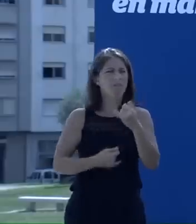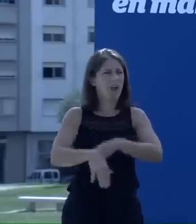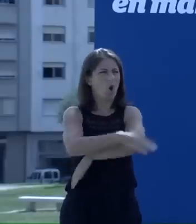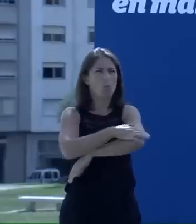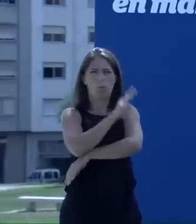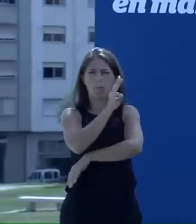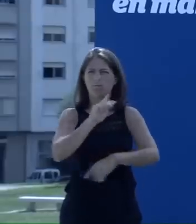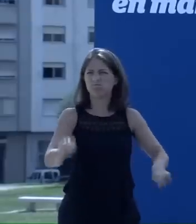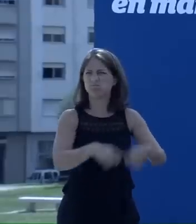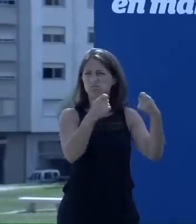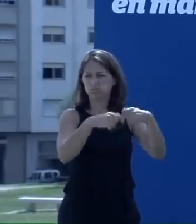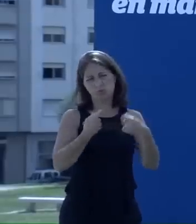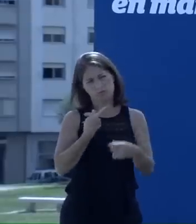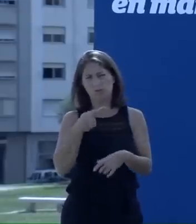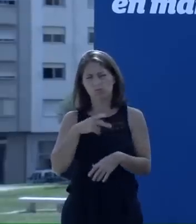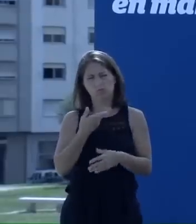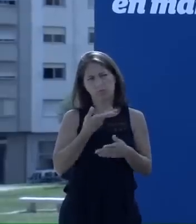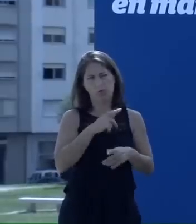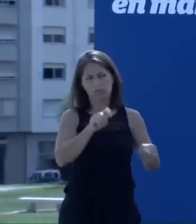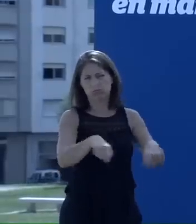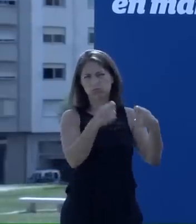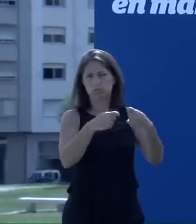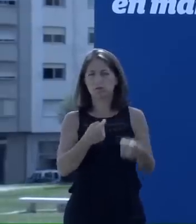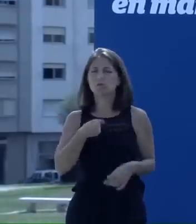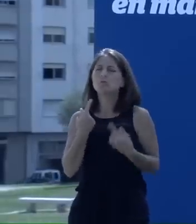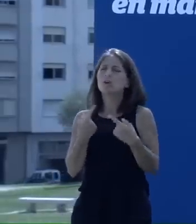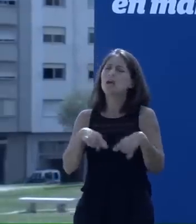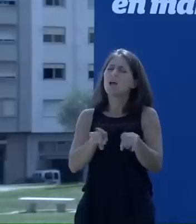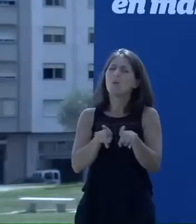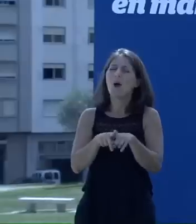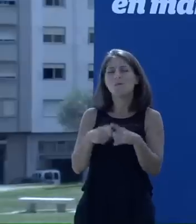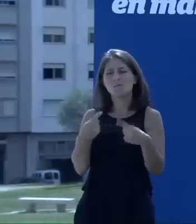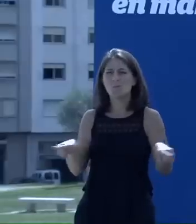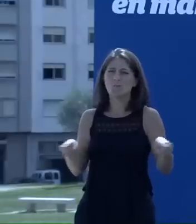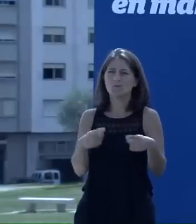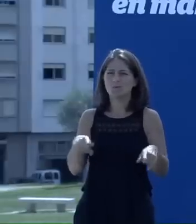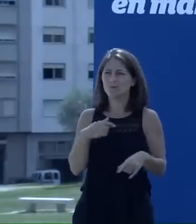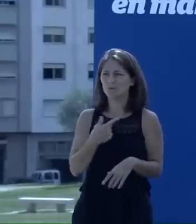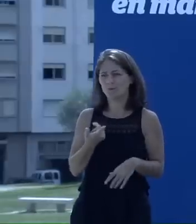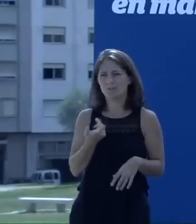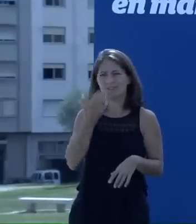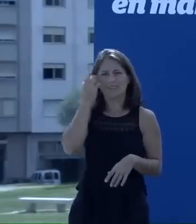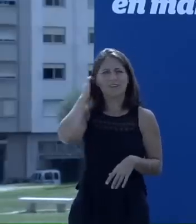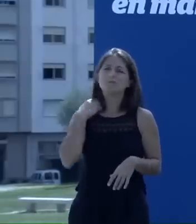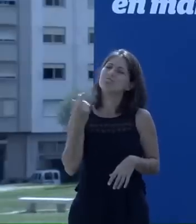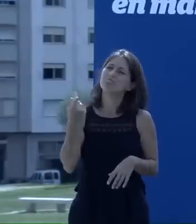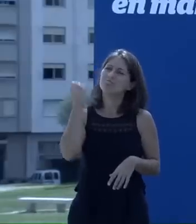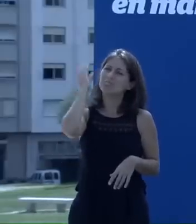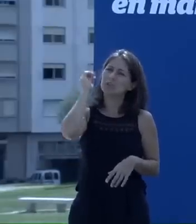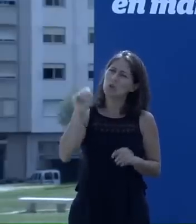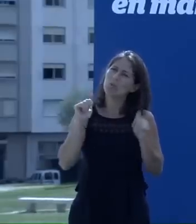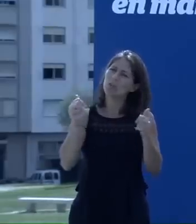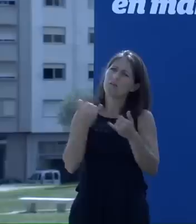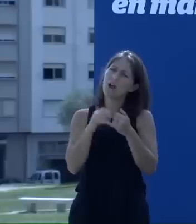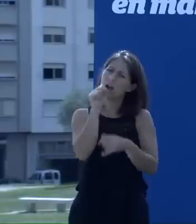Partido Popular no noso país. Como músico, pois pensei que sería caído comezar este meeting dedicándolle